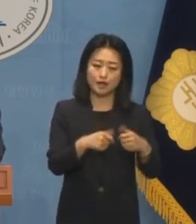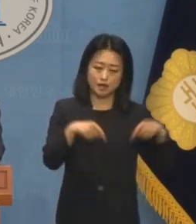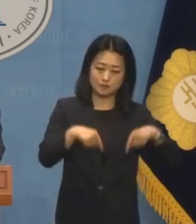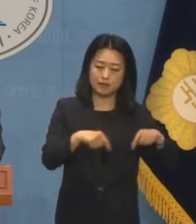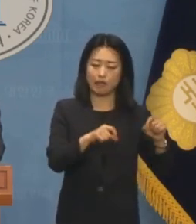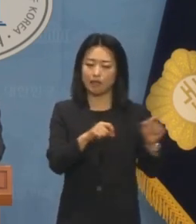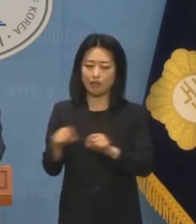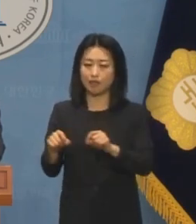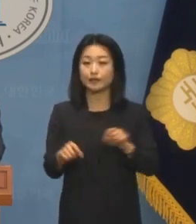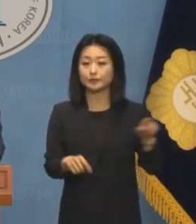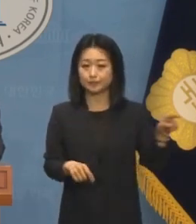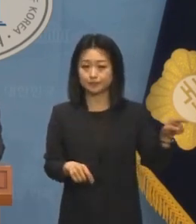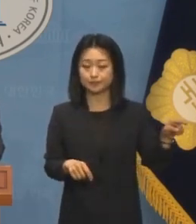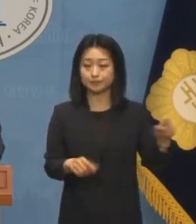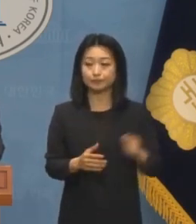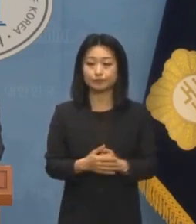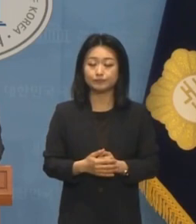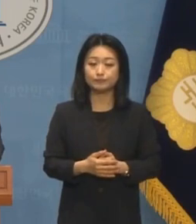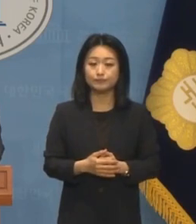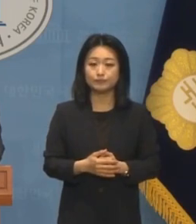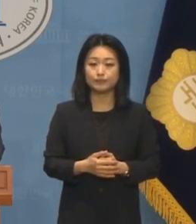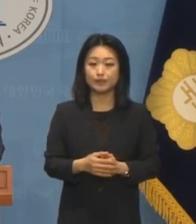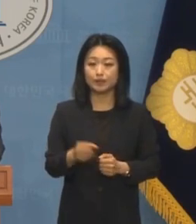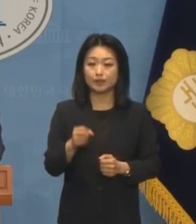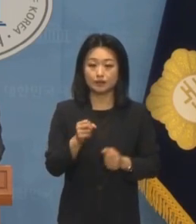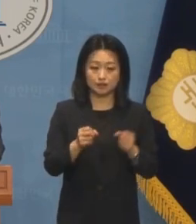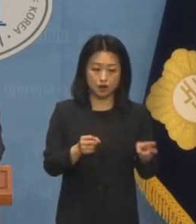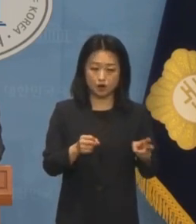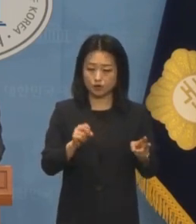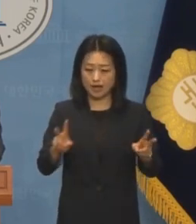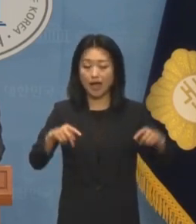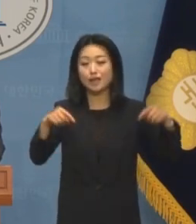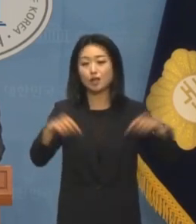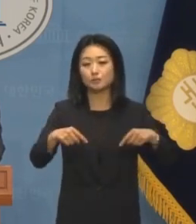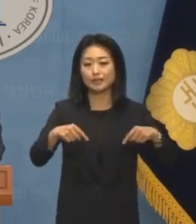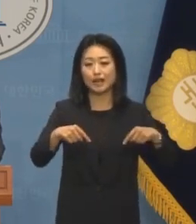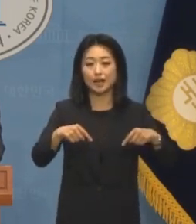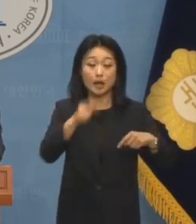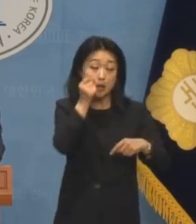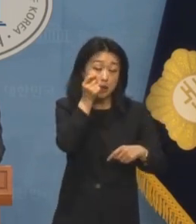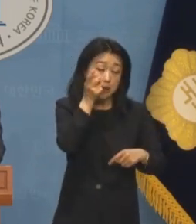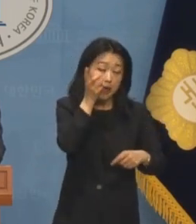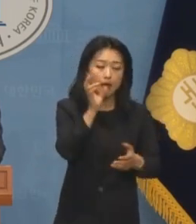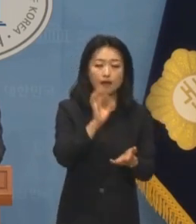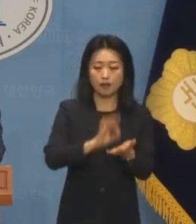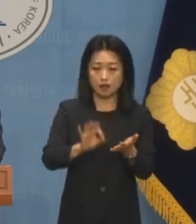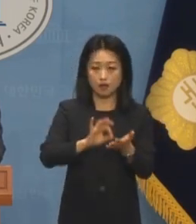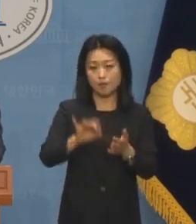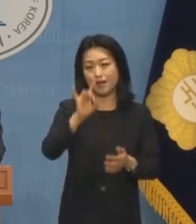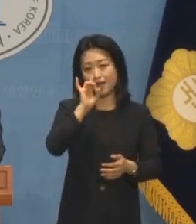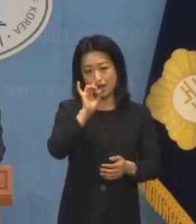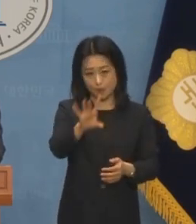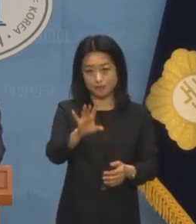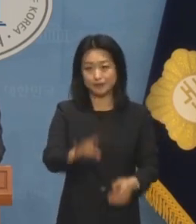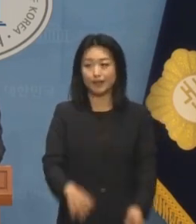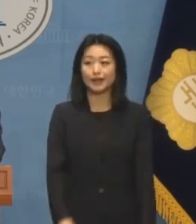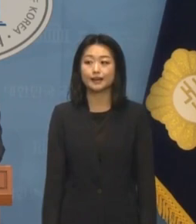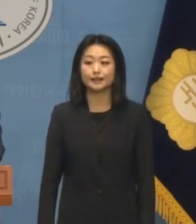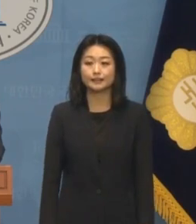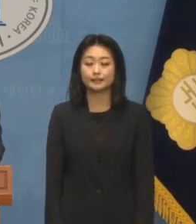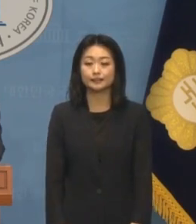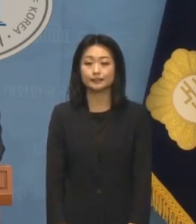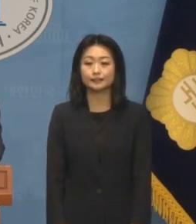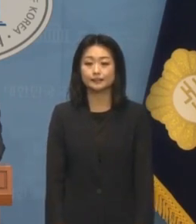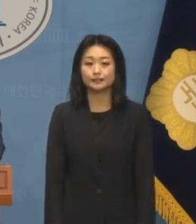있습니다 이번에는 예전과 같이 여야 협상에만 한두 달을 협의하는 일은 반복할 수